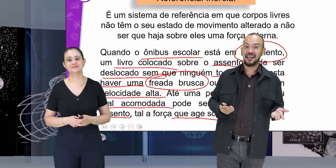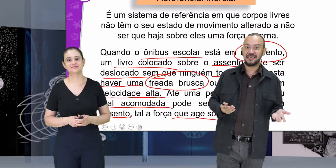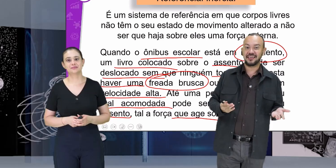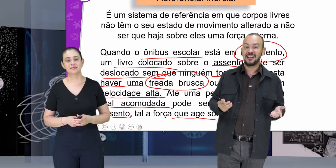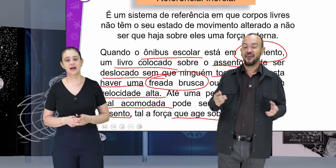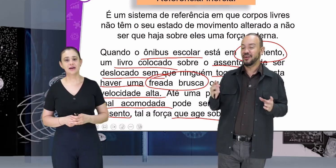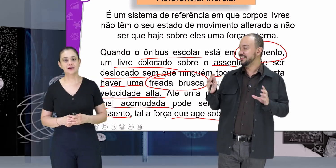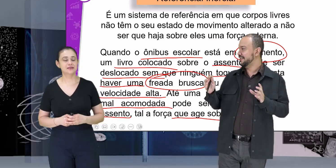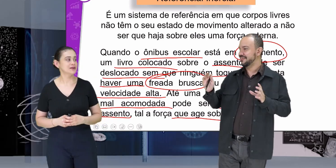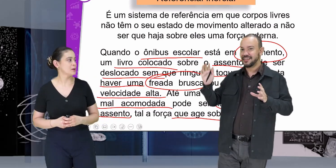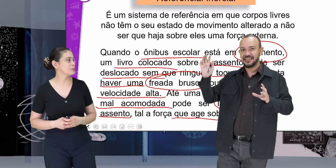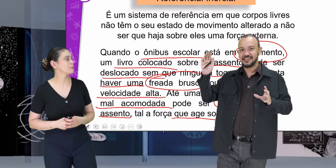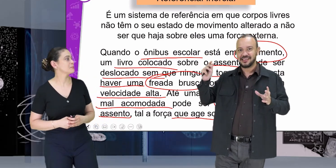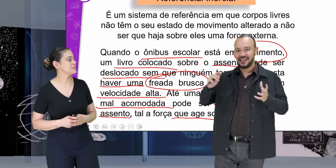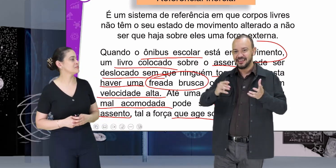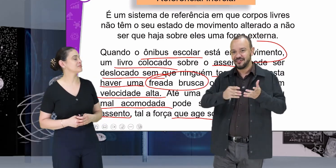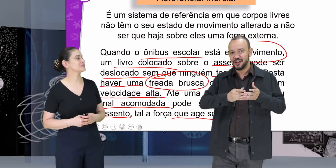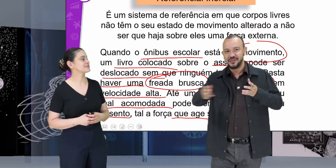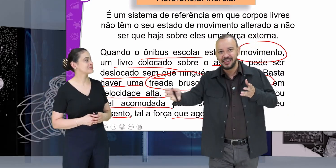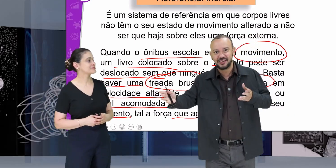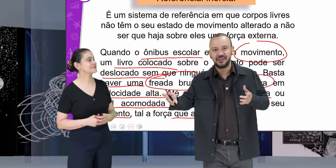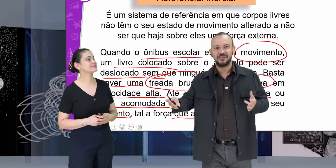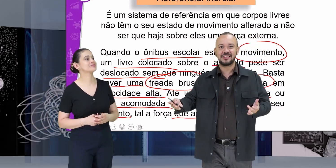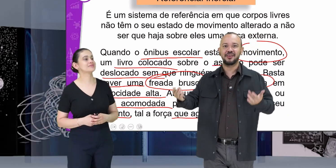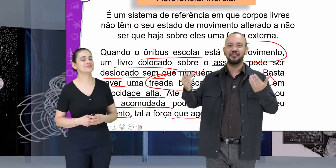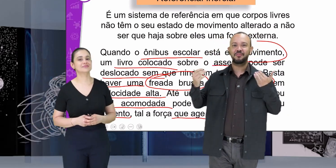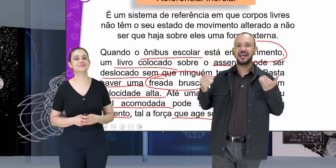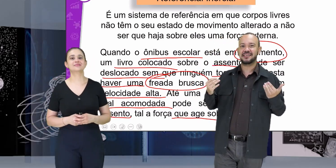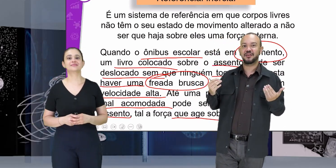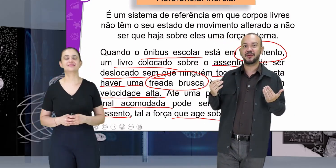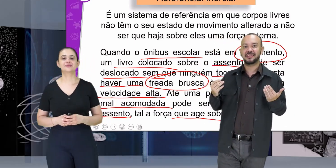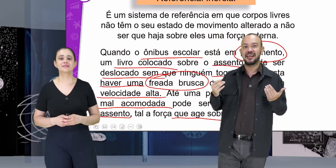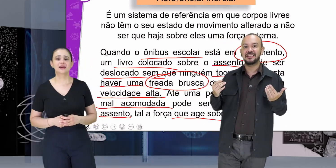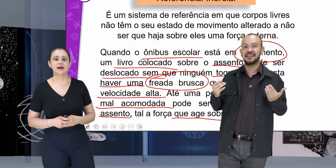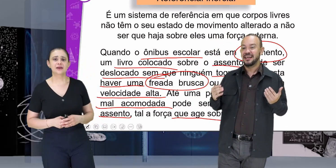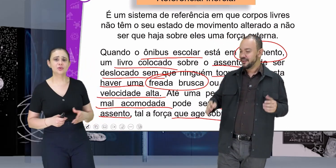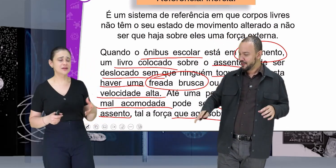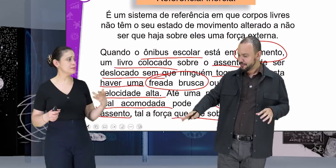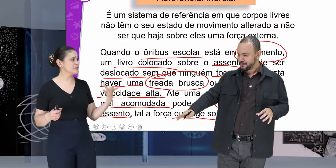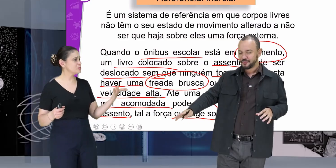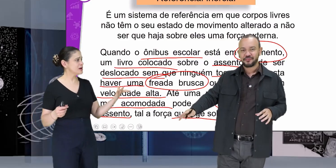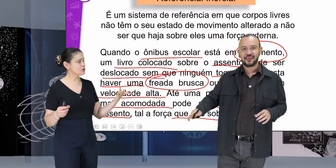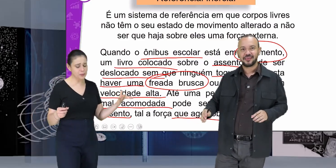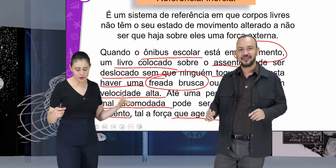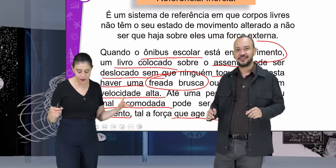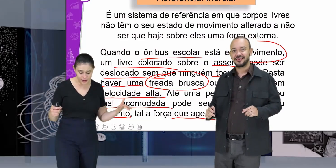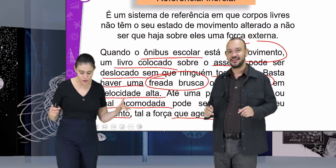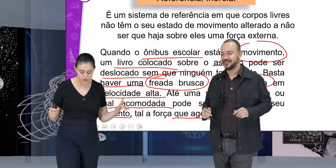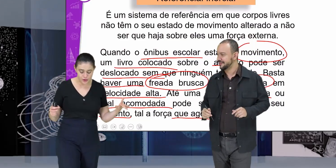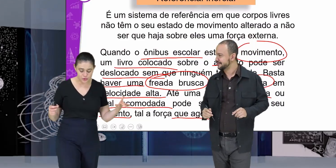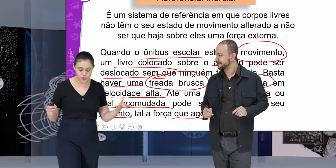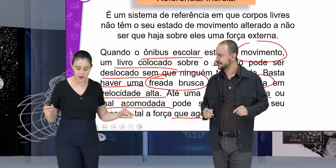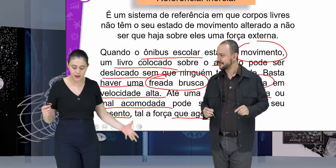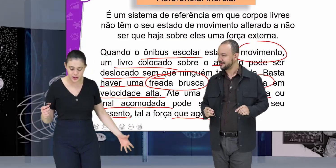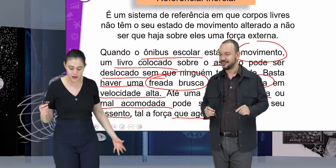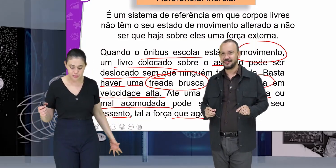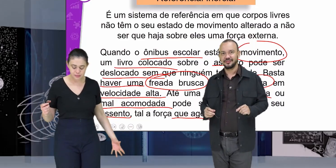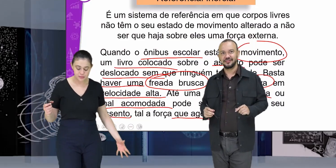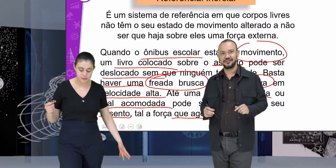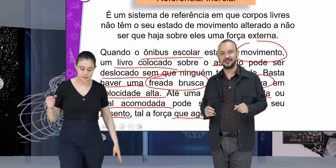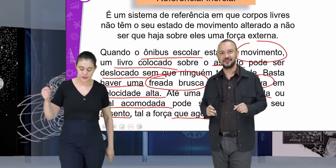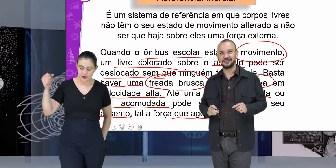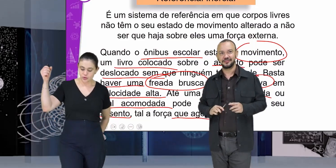Isso é inércia. Ou então tu tá ali distraído, o ônibus sai de uma vez, ó, passa, vem pra trás. Aí tu olha assim, mas Michael, por que eu vou? Eu tô